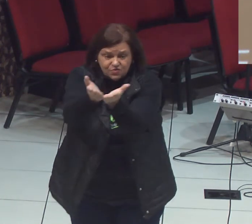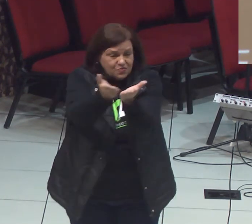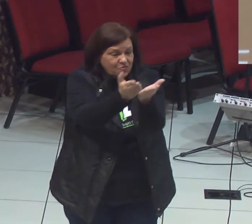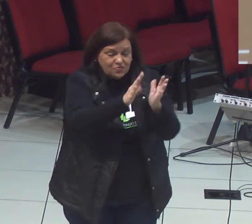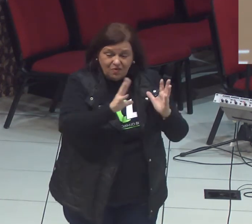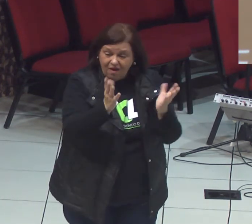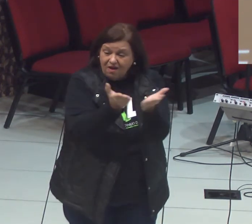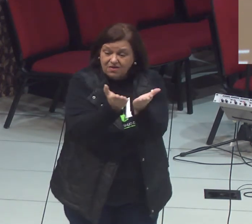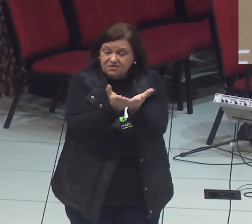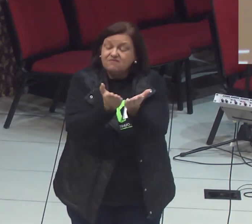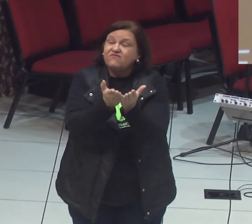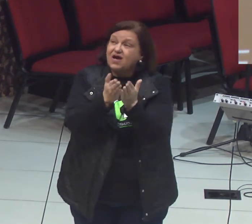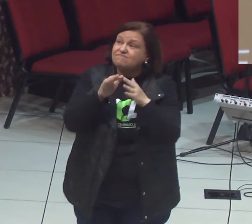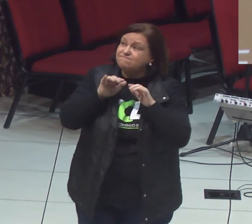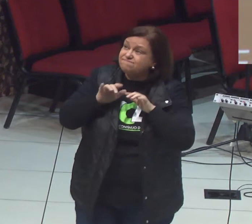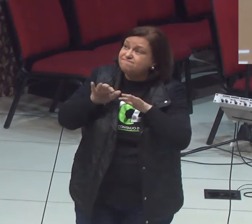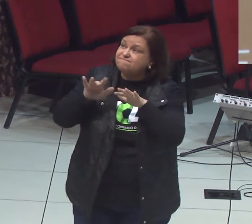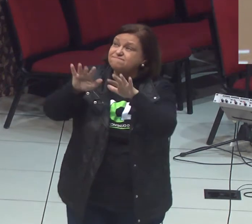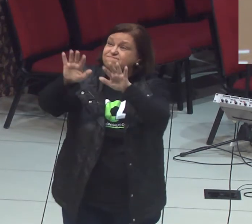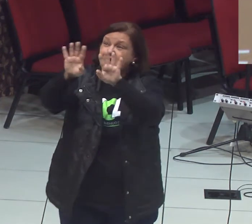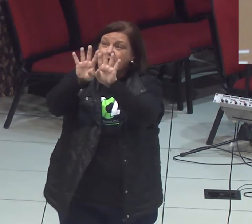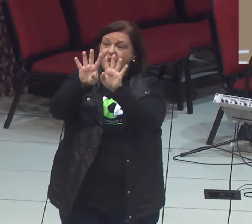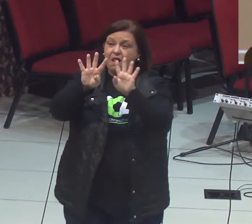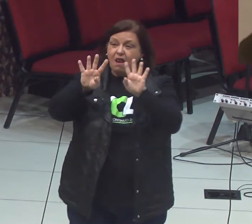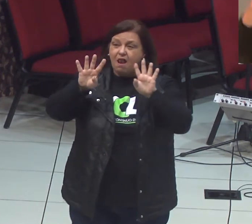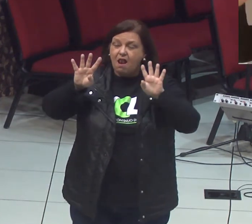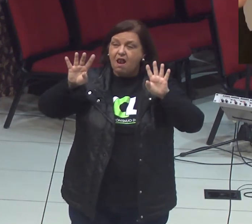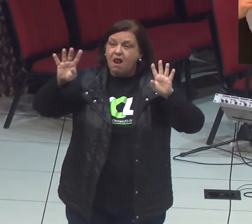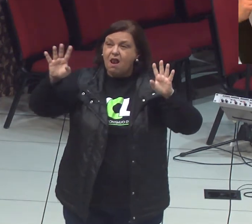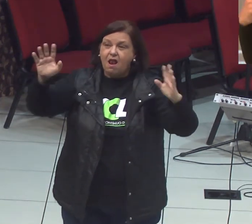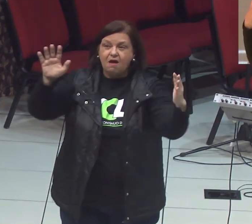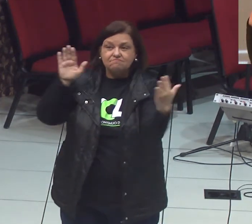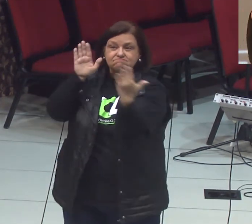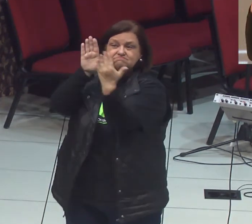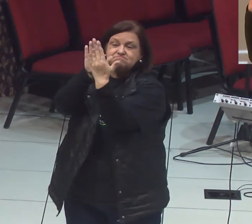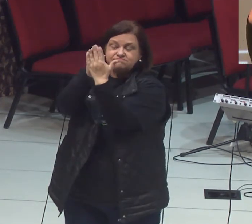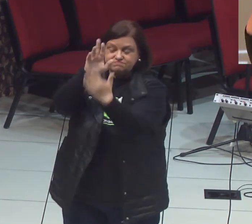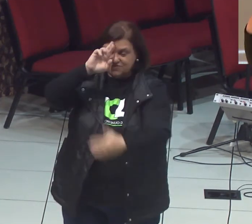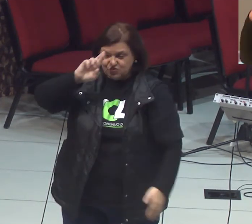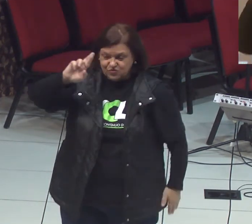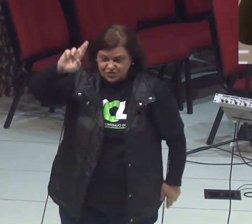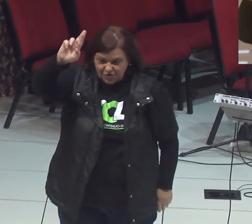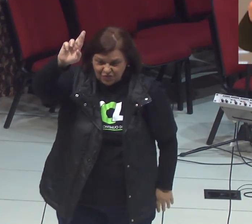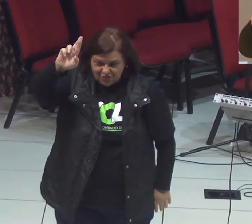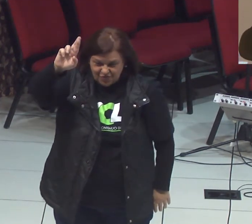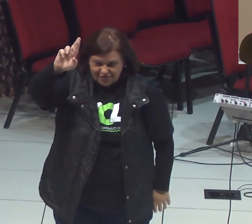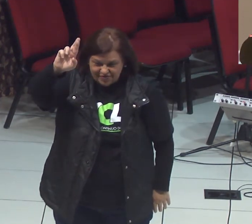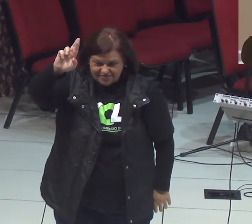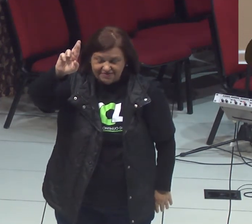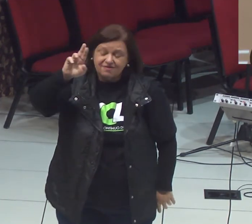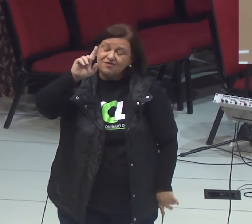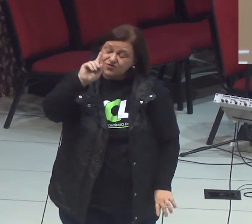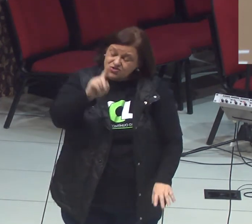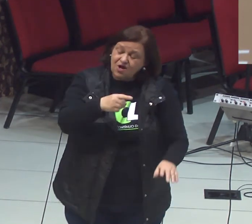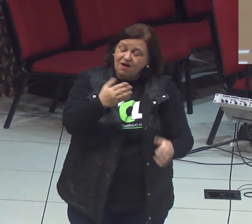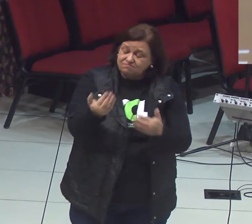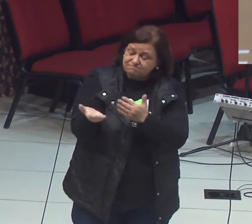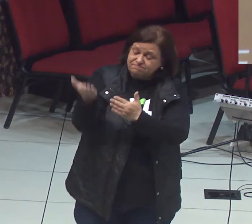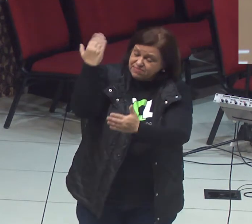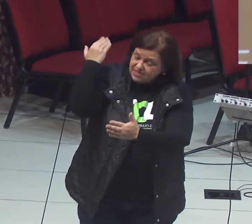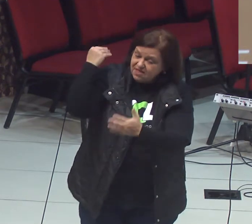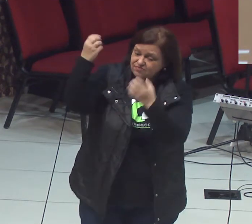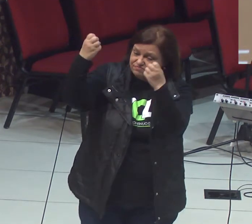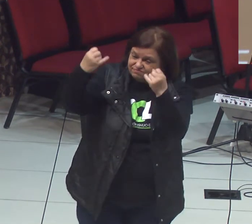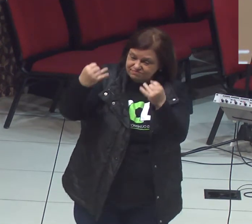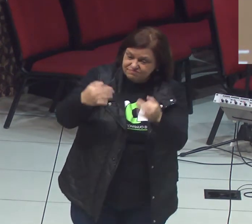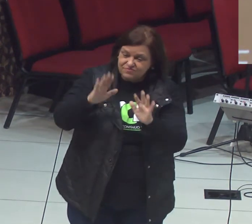Senhor. Isso é o complemento lá de 1 Tessalonicenses 4, 17, que a gente já abordou aqui em outros